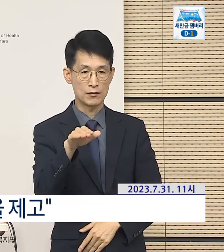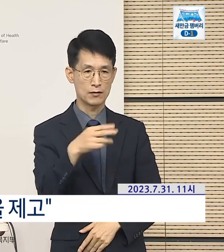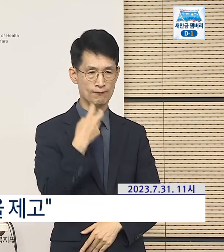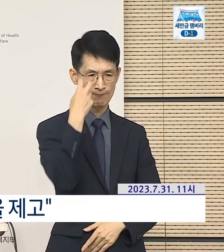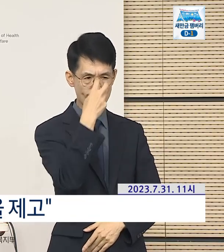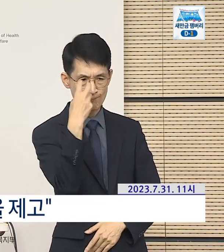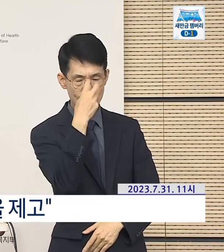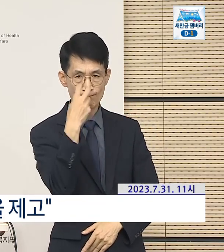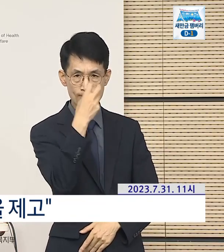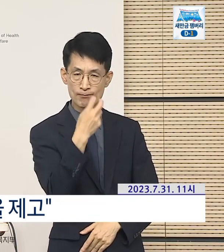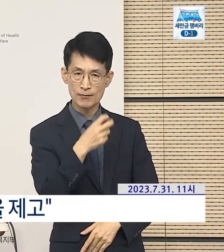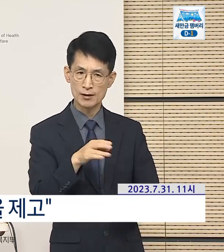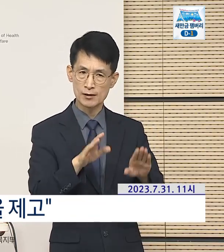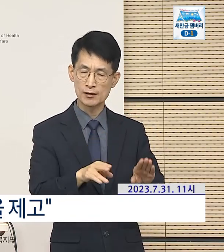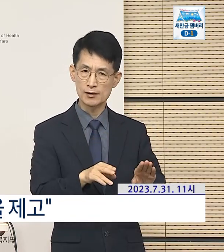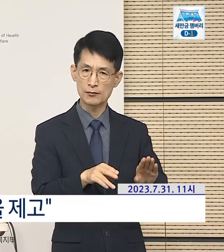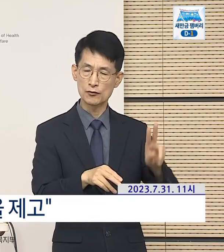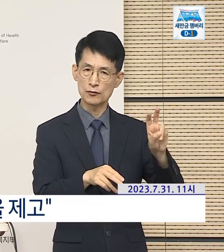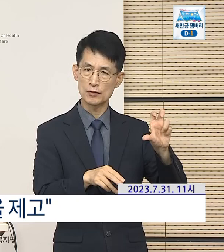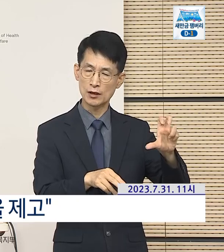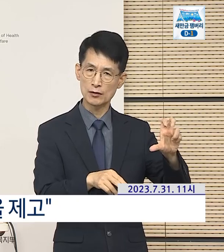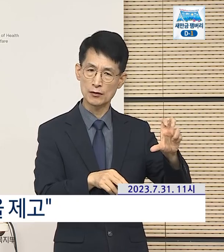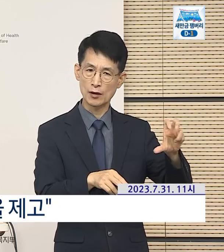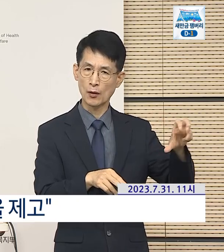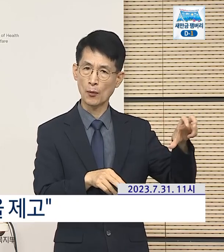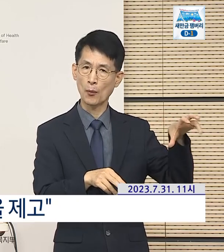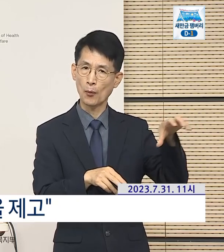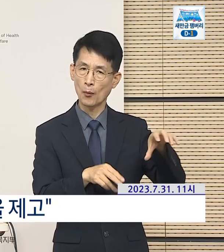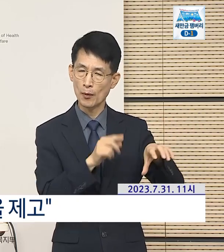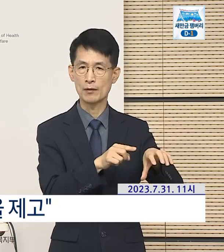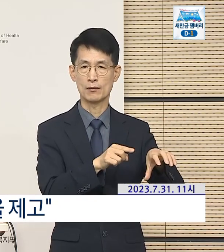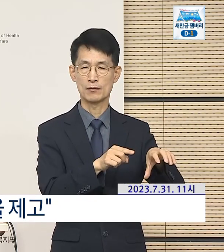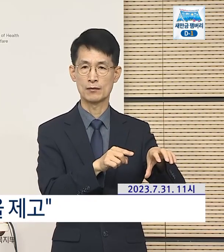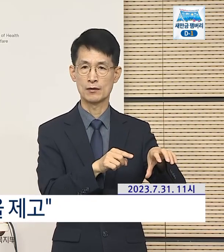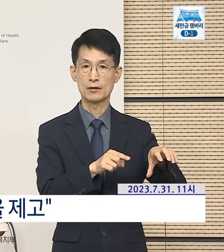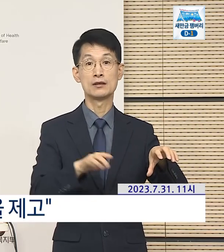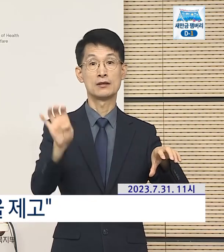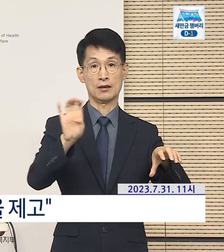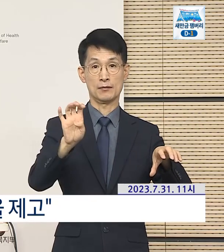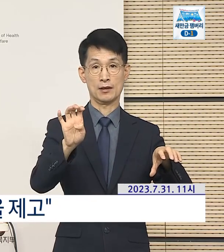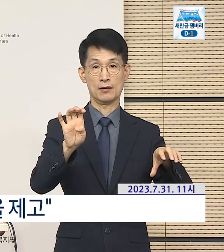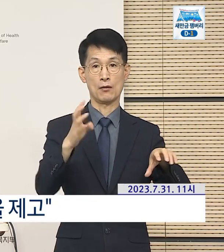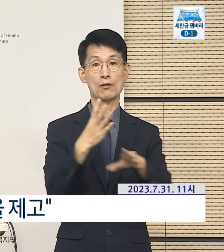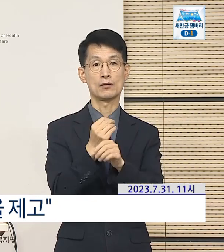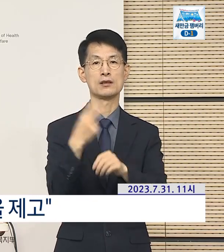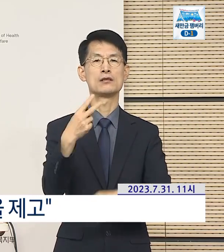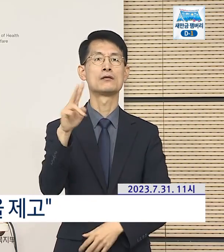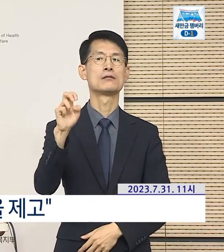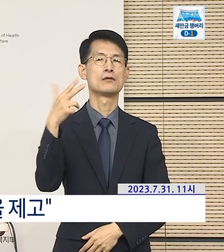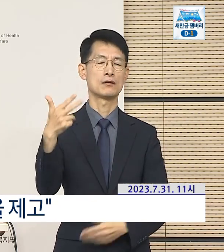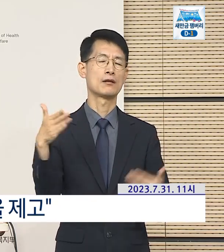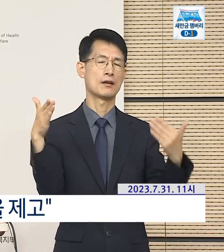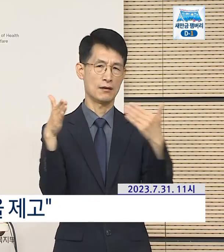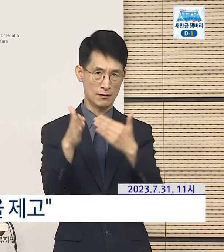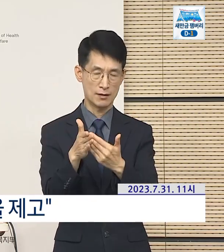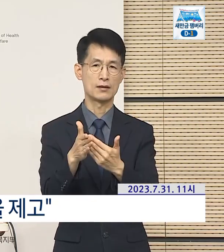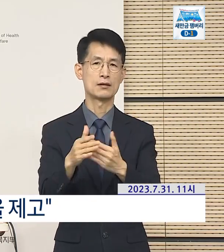지표를 현재 25개에서 2027년까지 40개 이상 확보하겠습니다